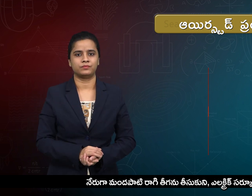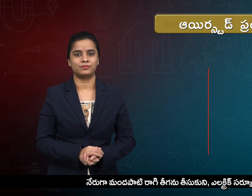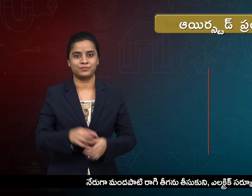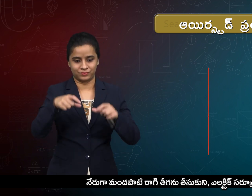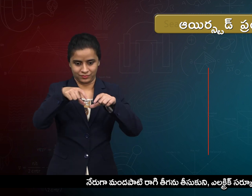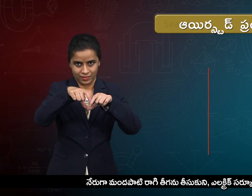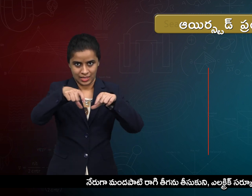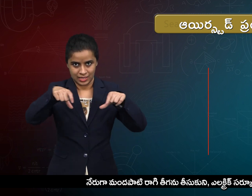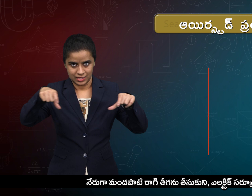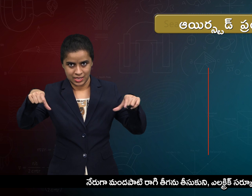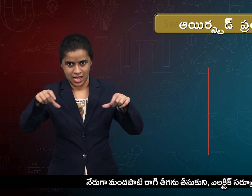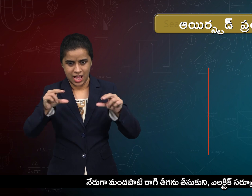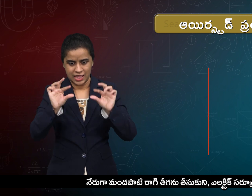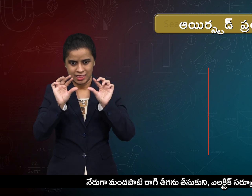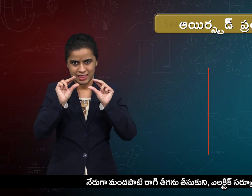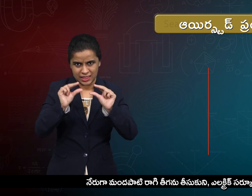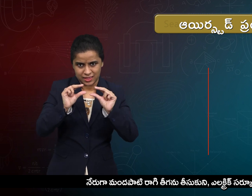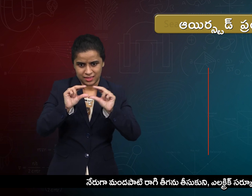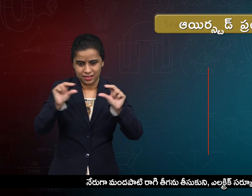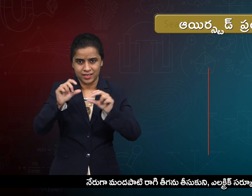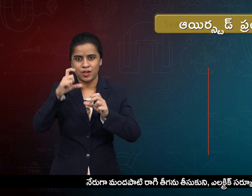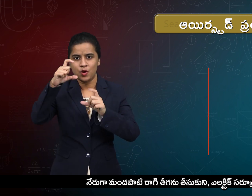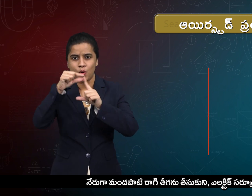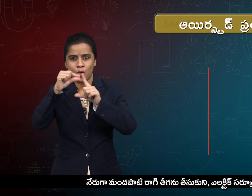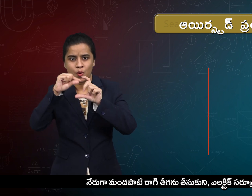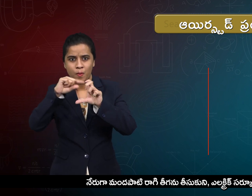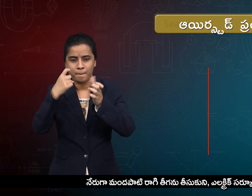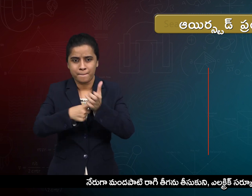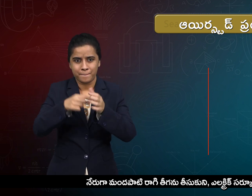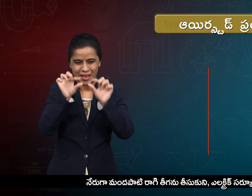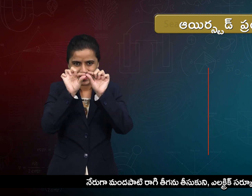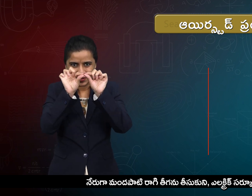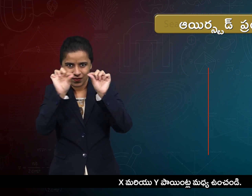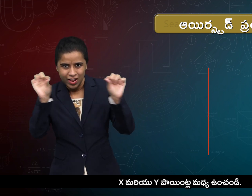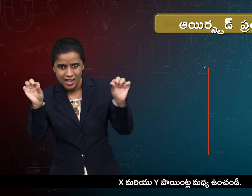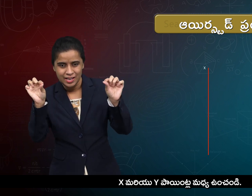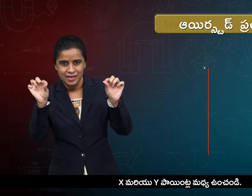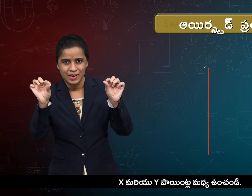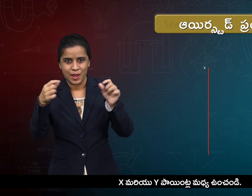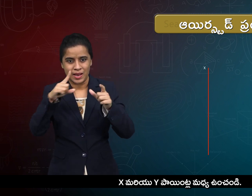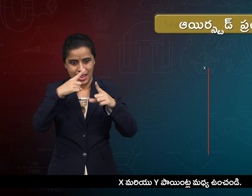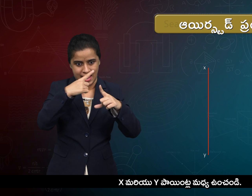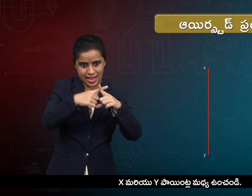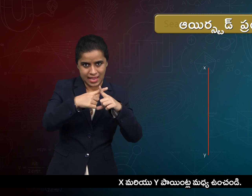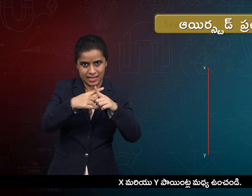నేరుగా మందపాటి రాగి తీగను తీసుకొని ఎలక్ట్రిక్ సర్క్యూట్లో X మరియు Y పాయింట్ల మధ్య ఉంచండి.